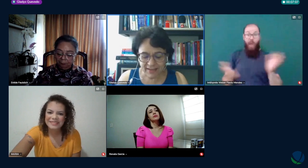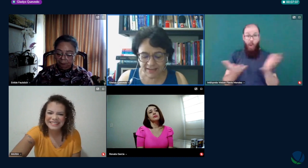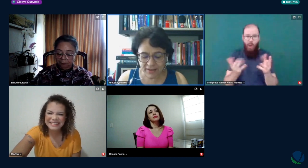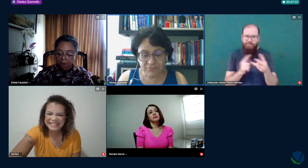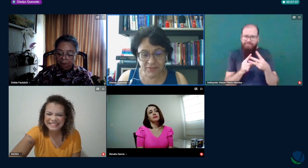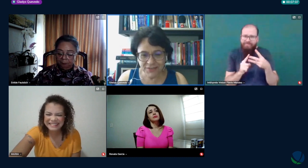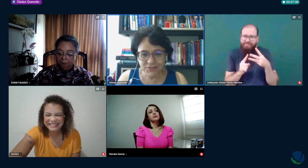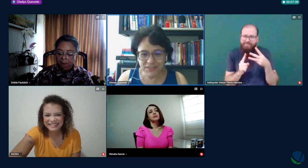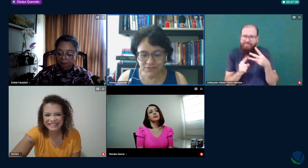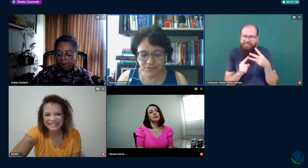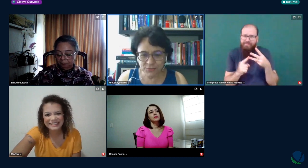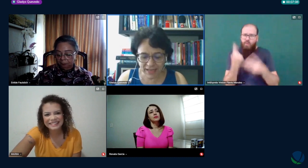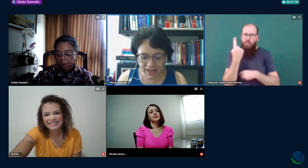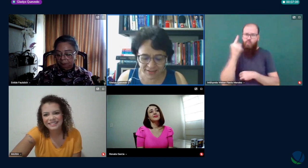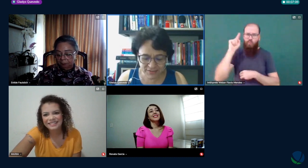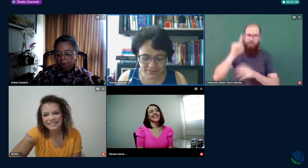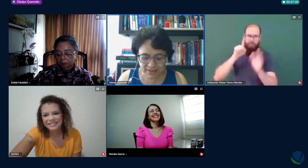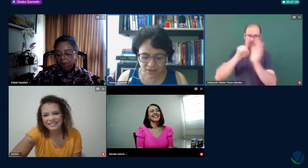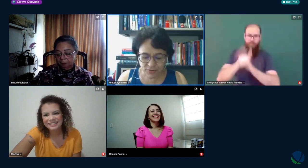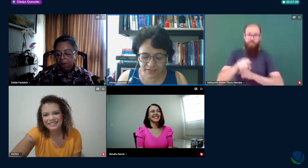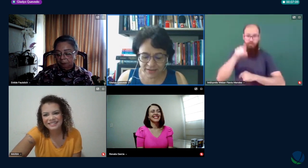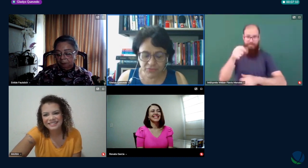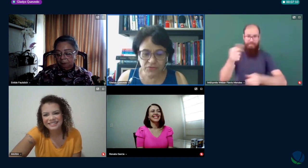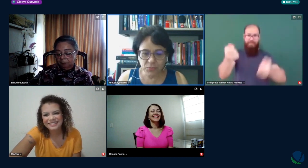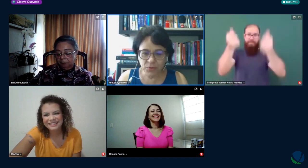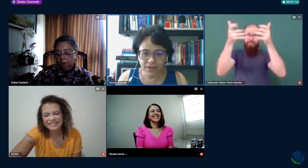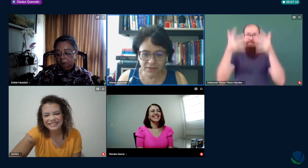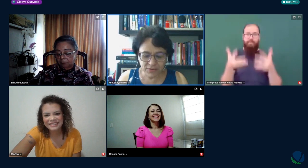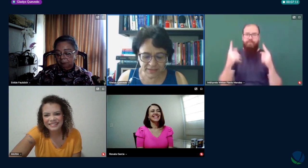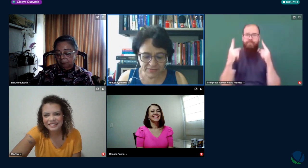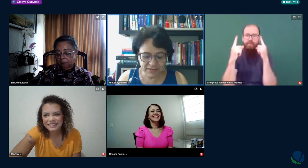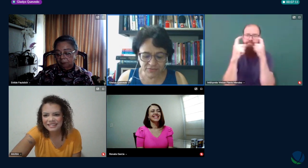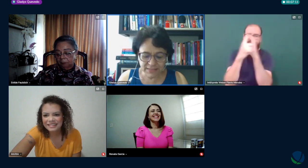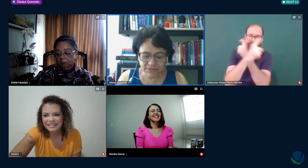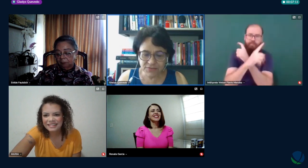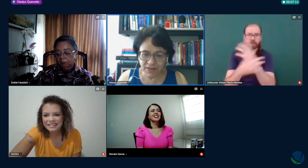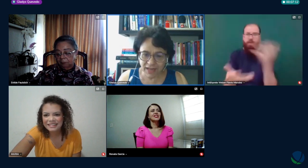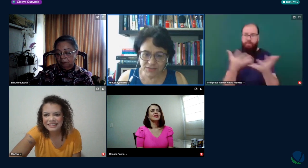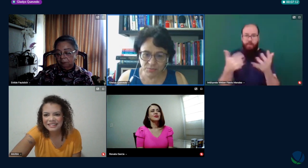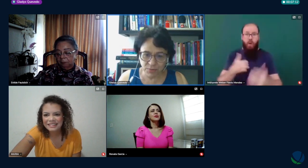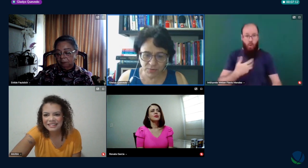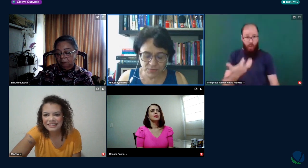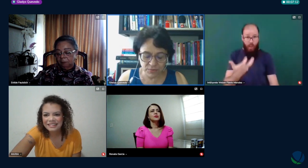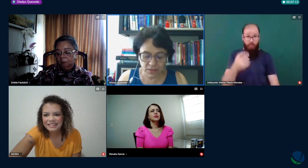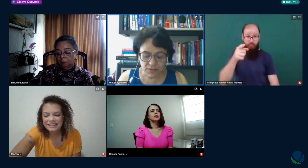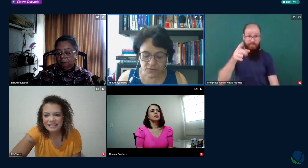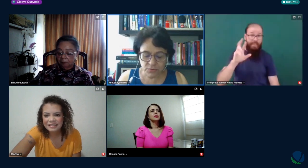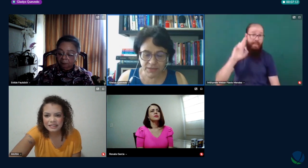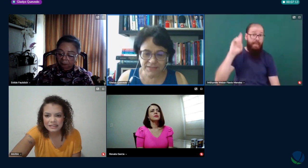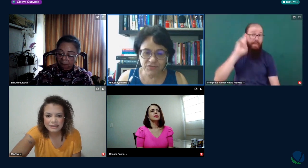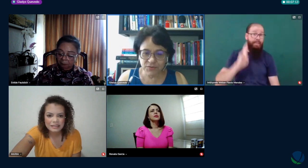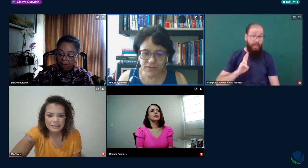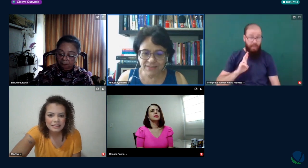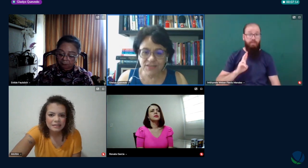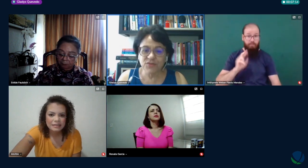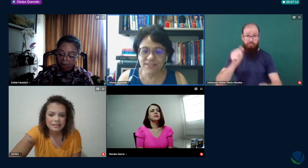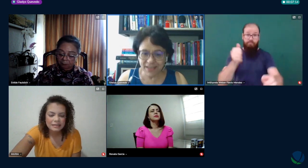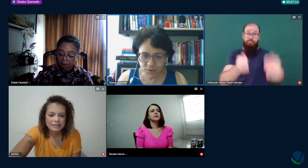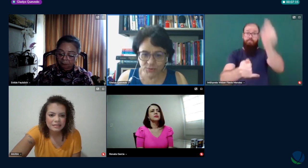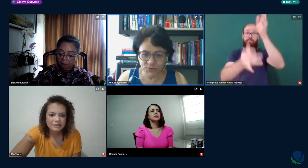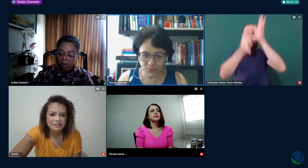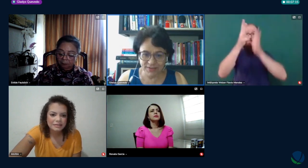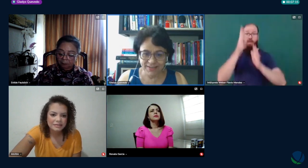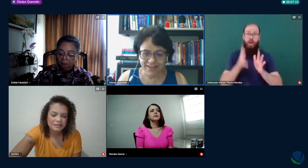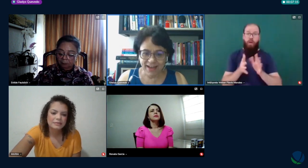Renata. Falando em dificuldades, eu queria ouvir um pouquinho, eu queria que você nos falasse um pouco sobre as dificuldades que